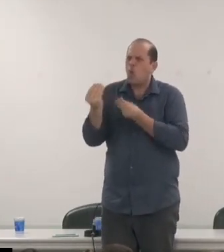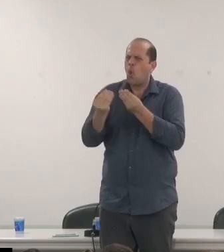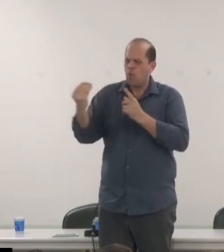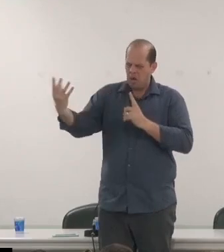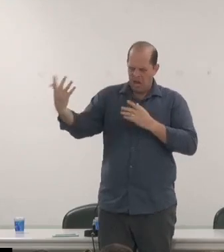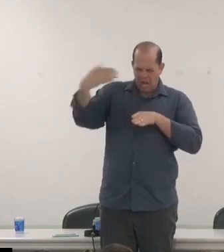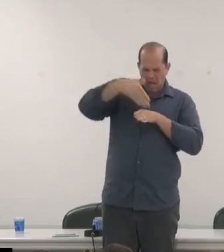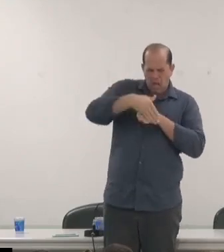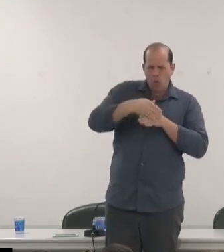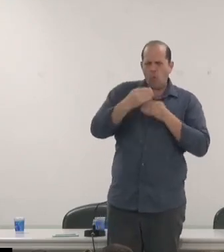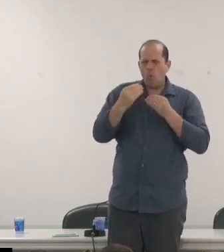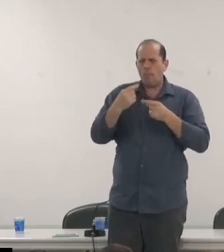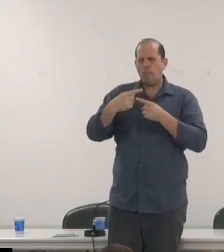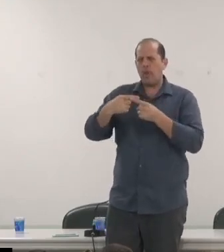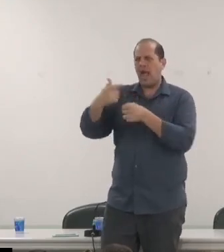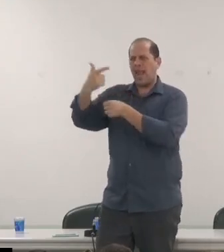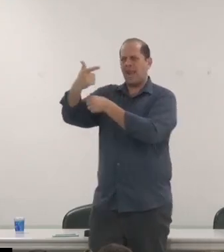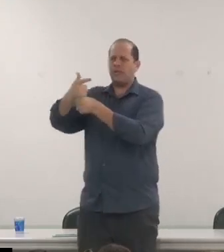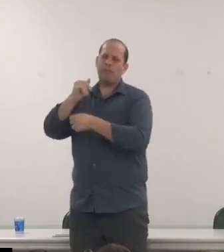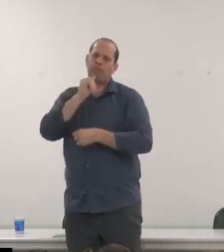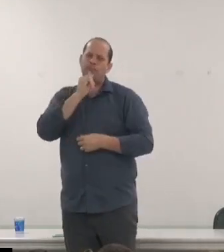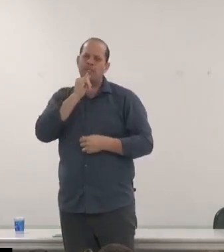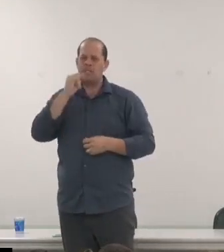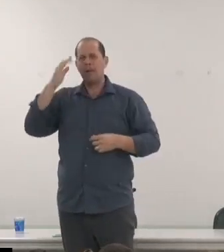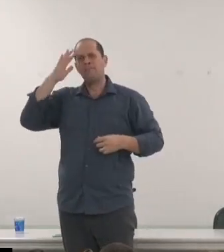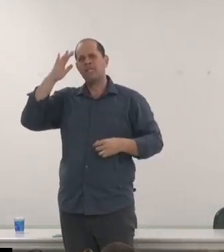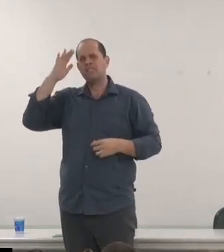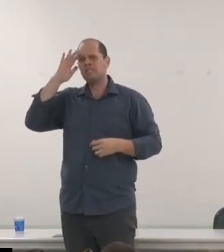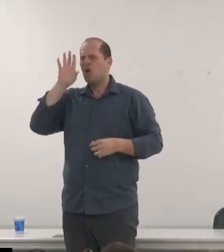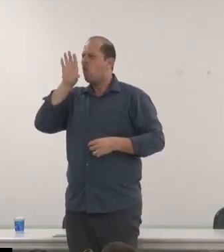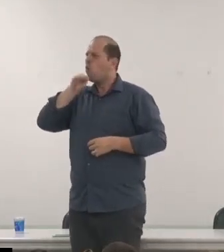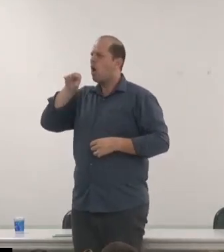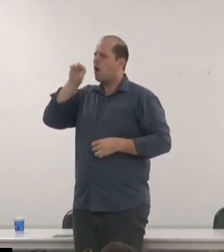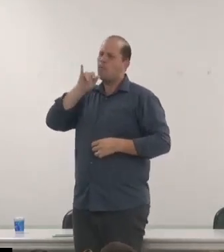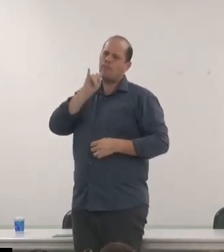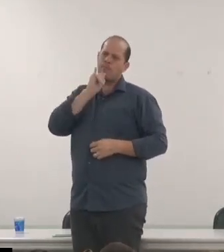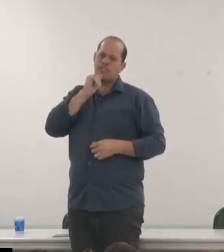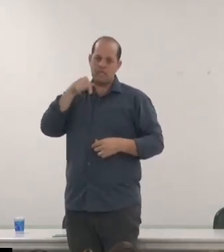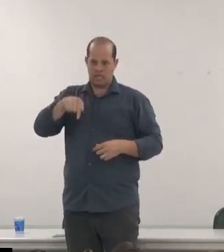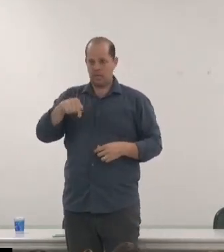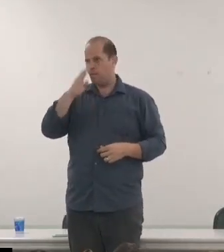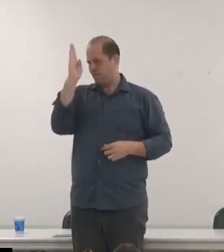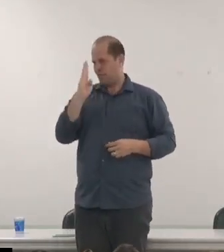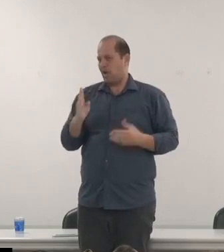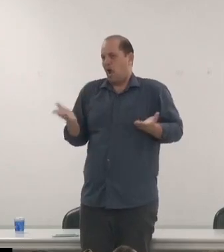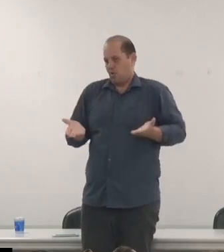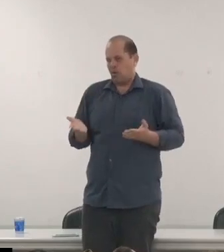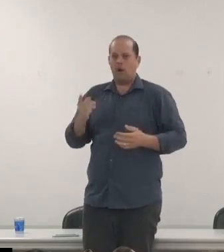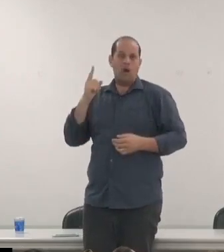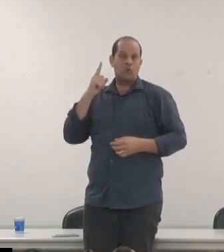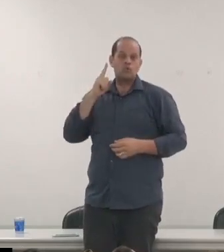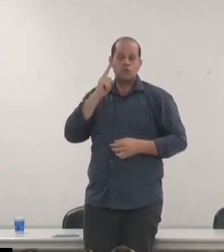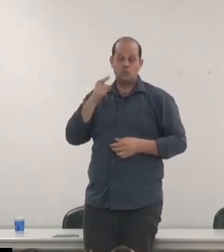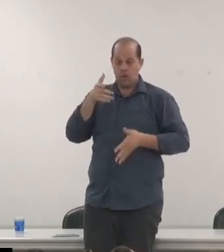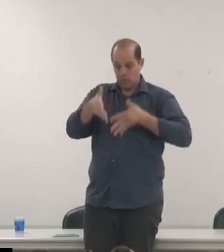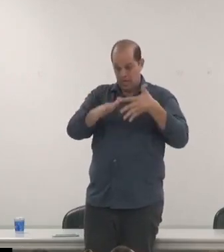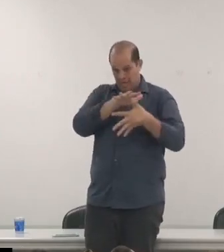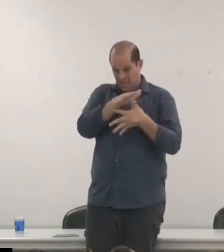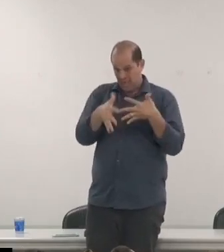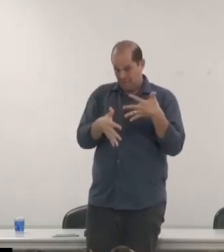na Libras. Então, pensando do ponto... Então, como que a gente incorpora, depois desse empréstimo, como é que ele